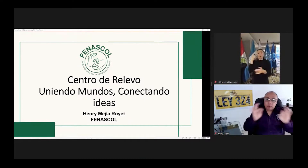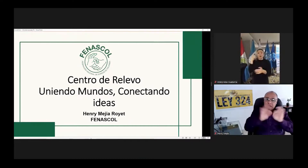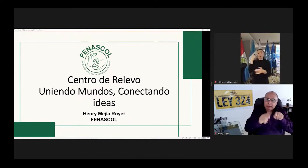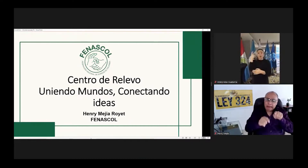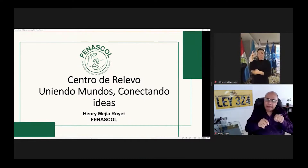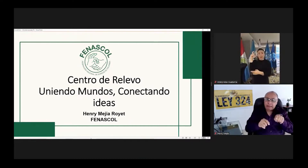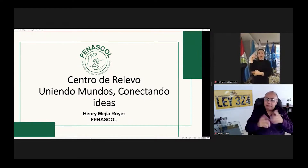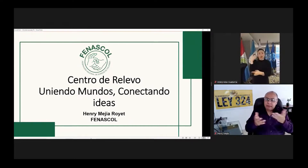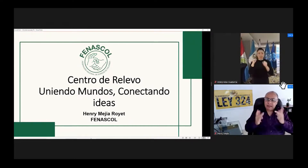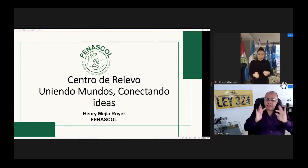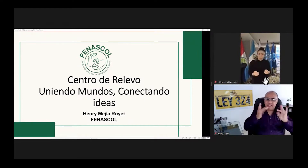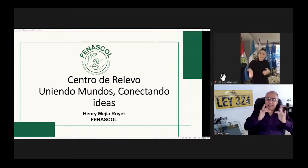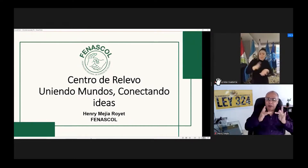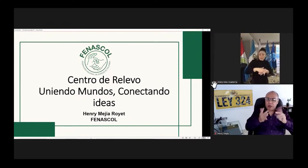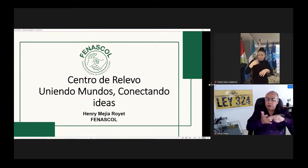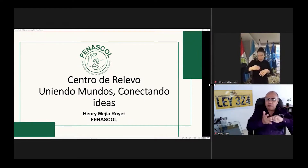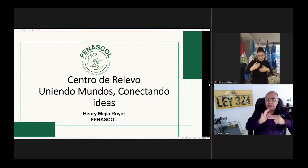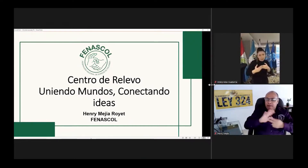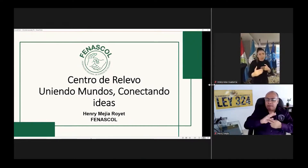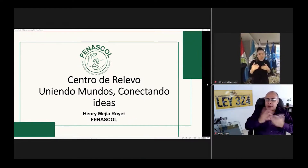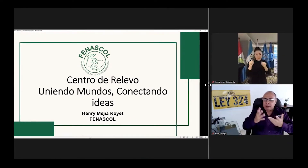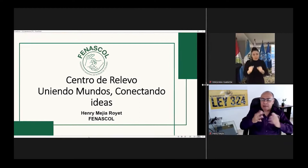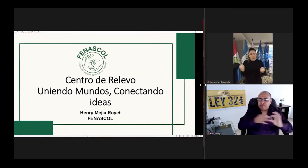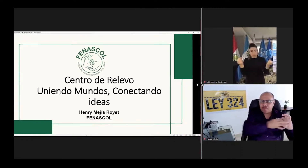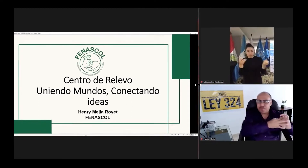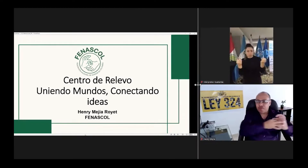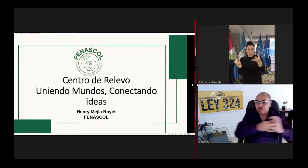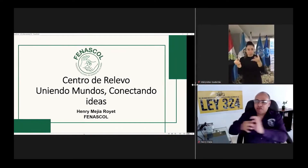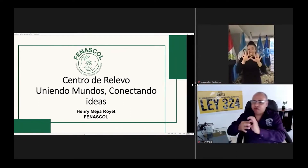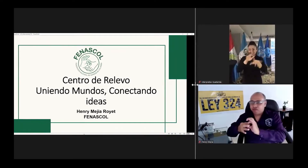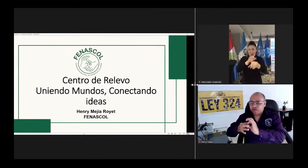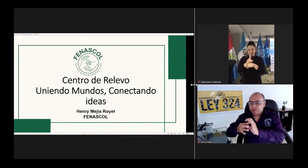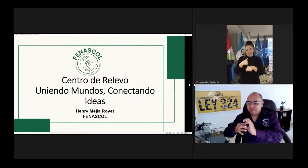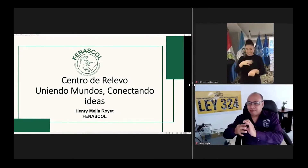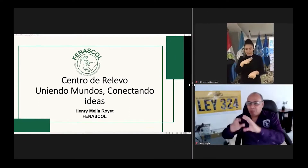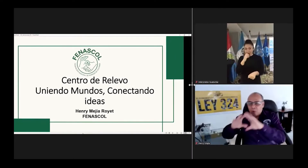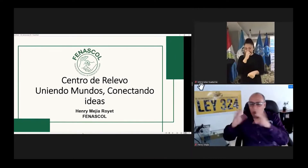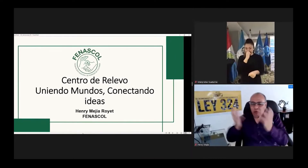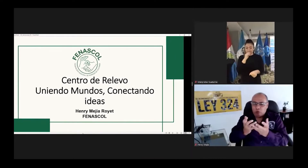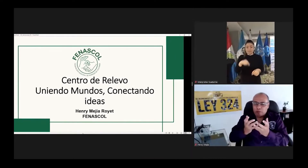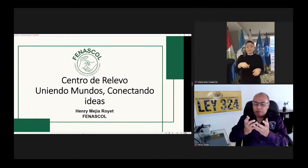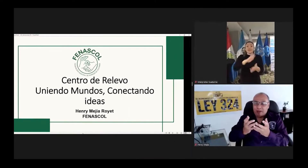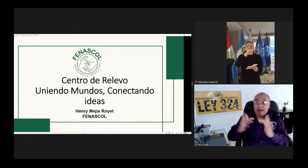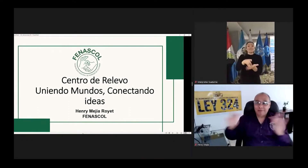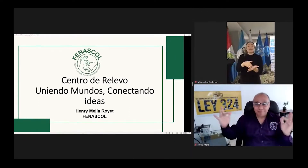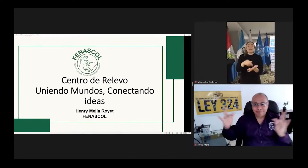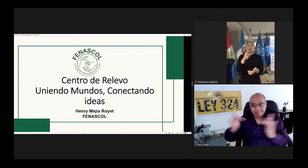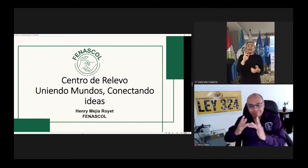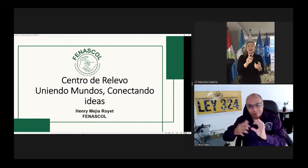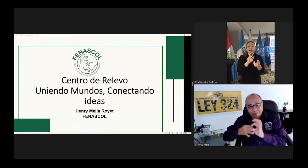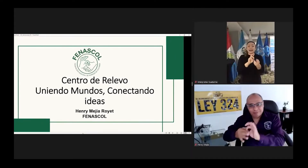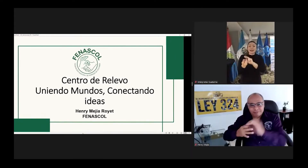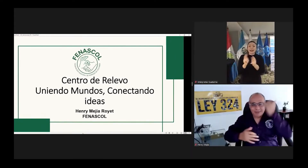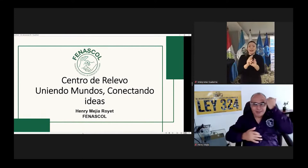lo más rápido posible para que quepa en los 10 minutos que tenemos. El Centro de Relevo es un